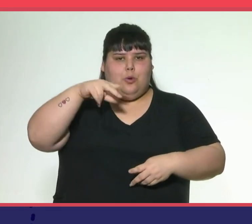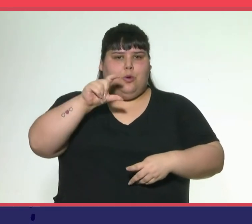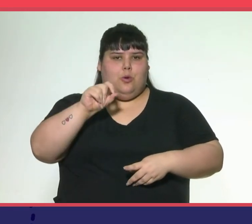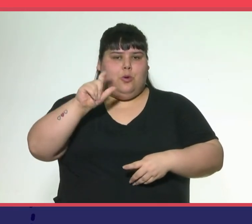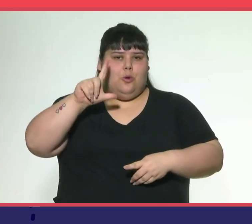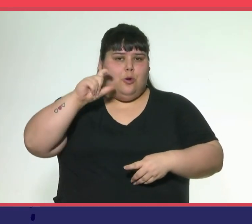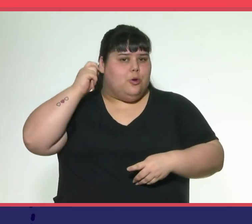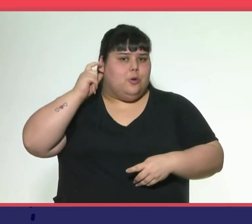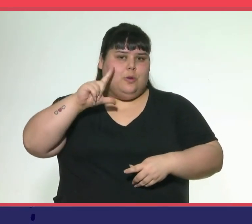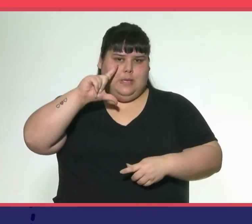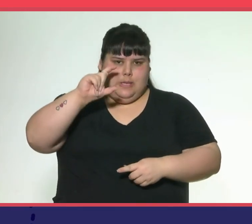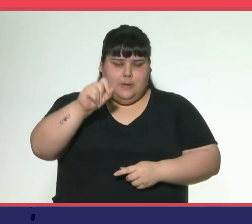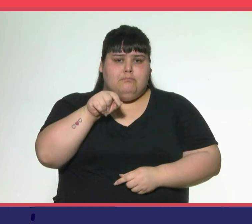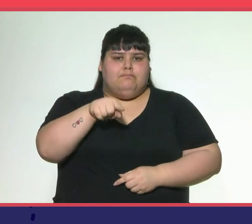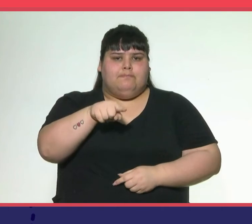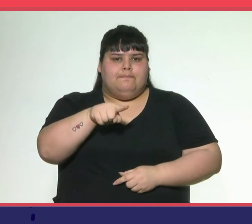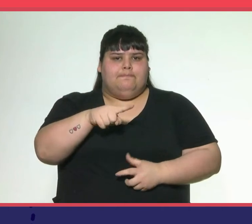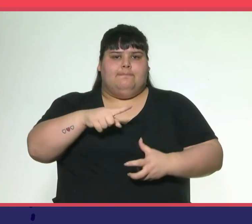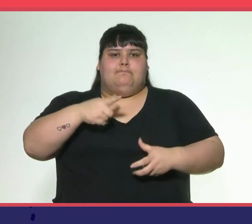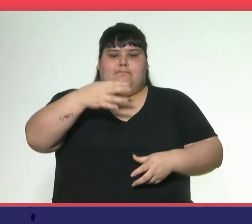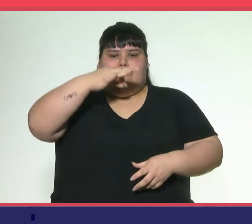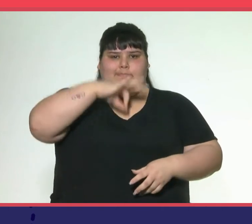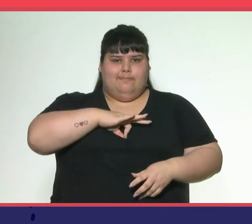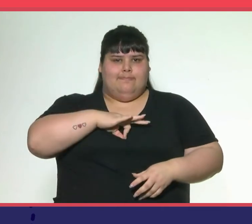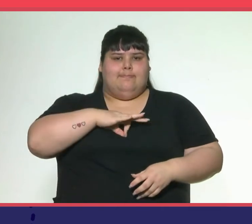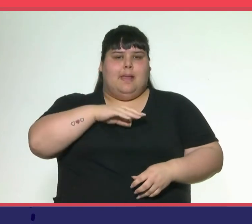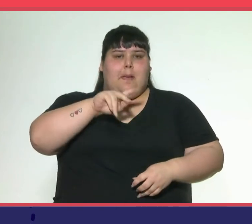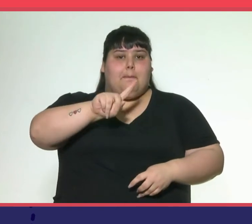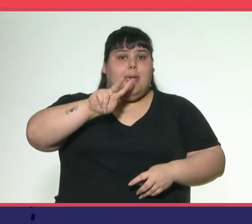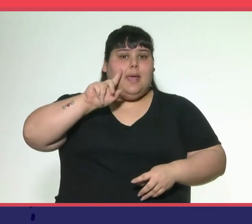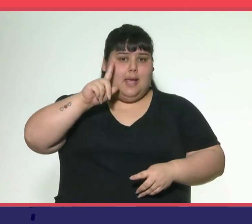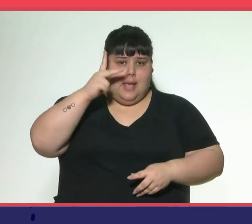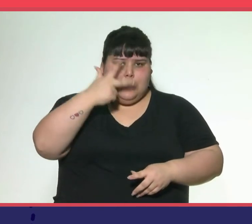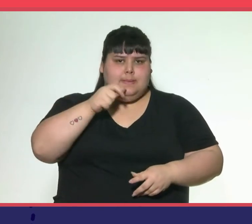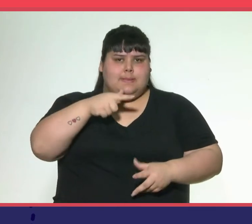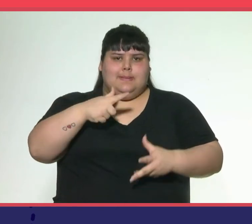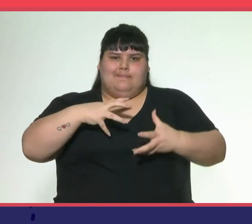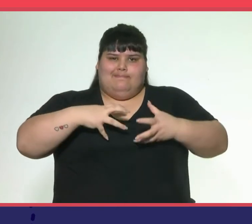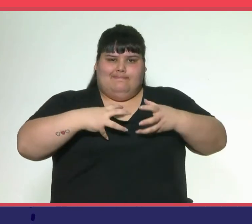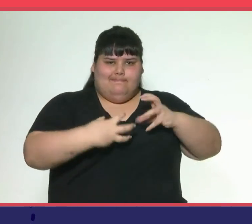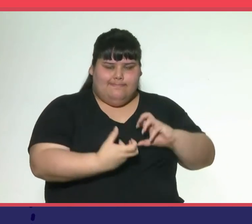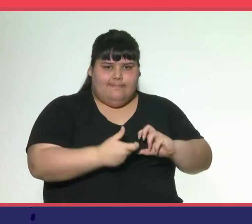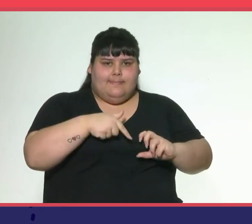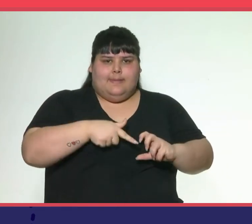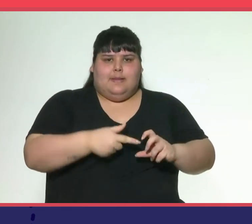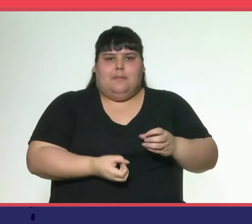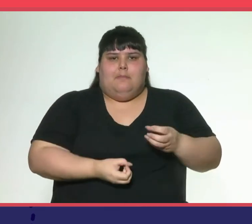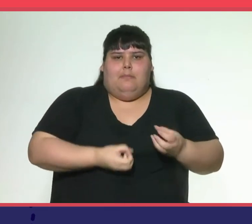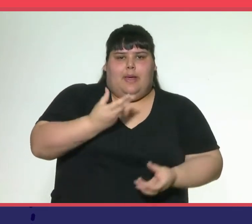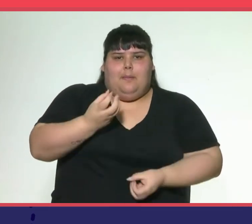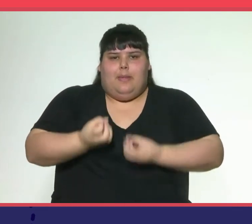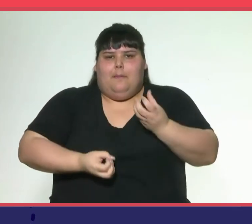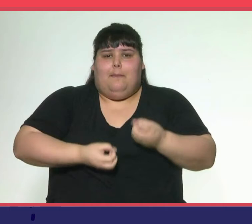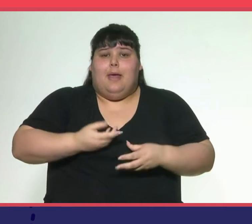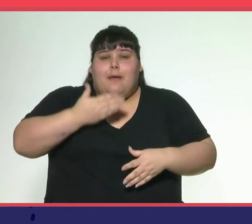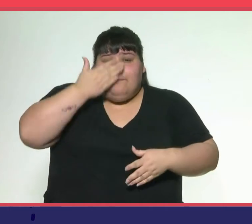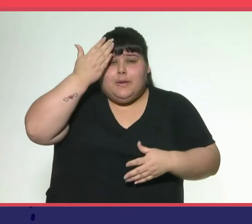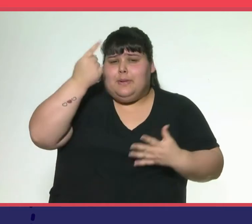una vez debilitado por el vih el sistema de defensas permite la aparición de enfermedades